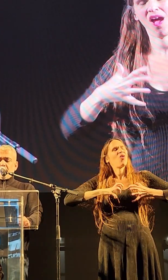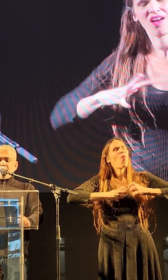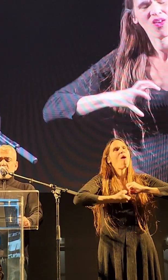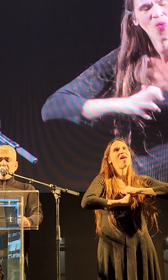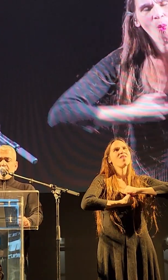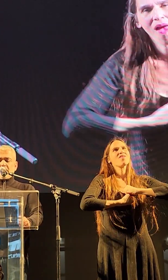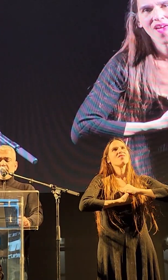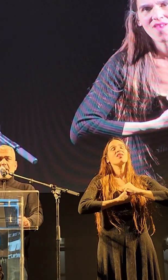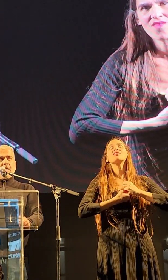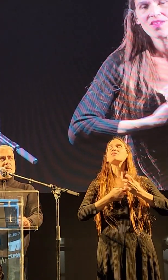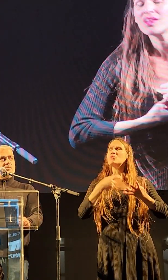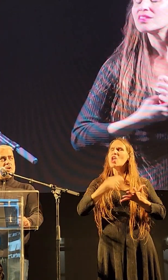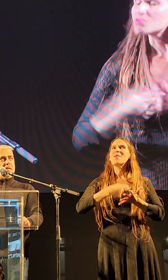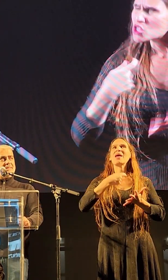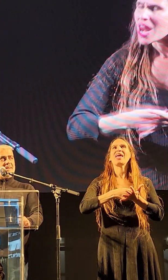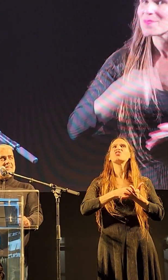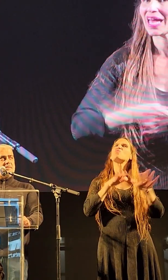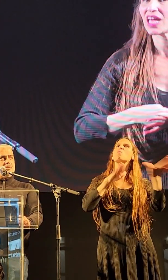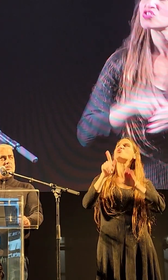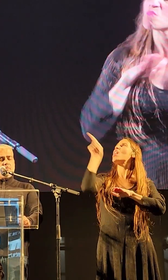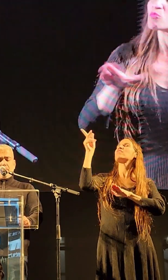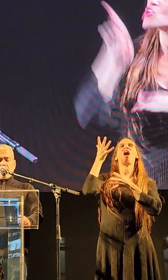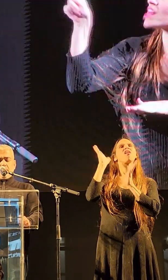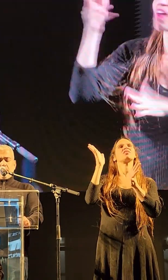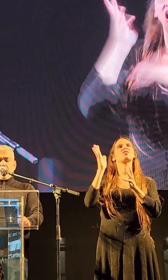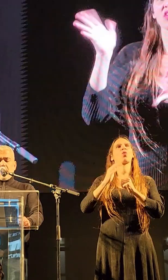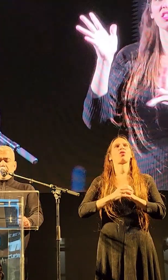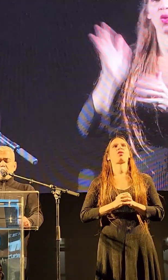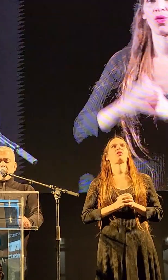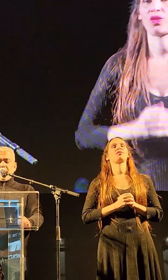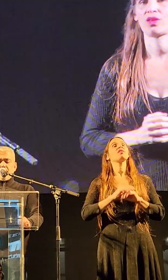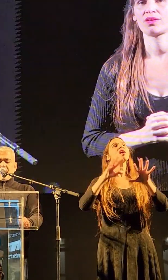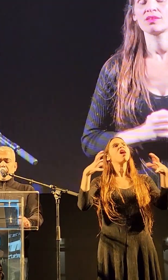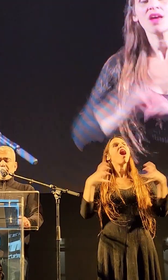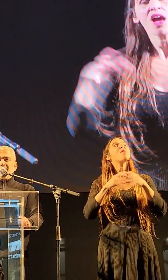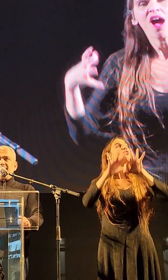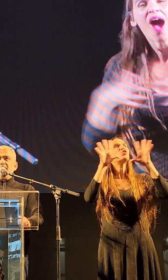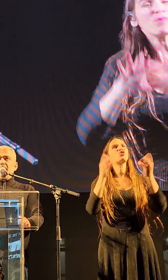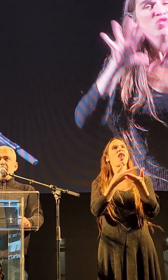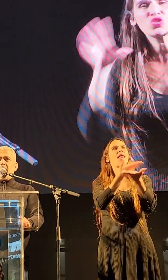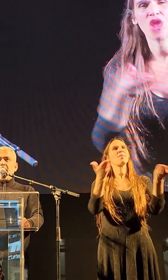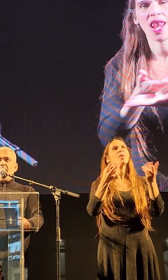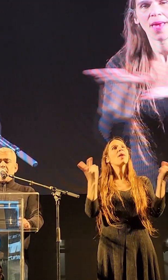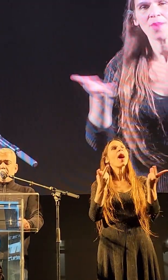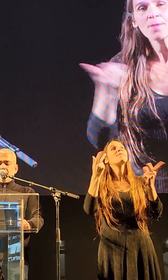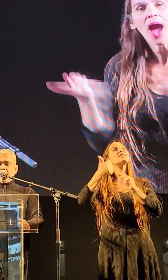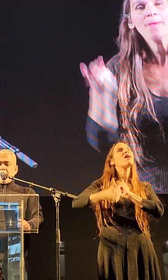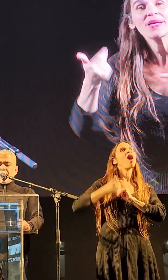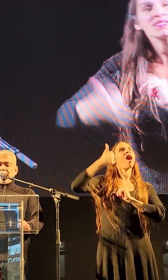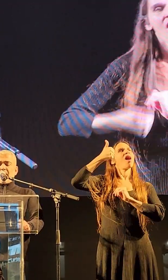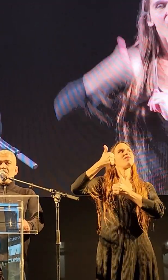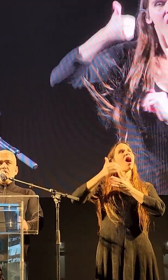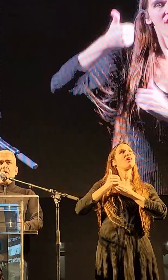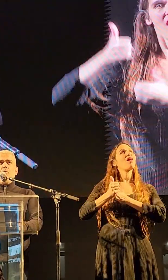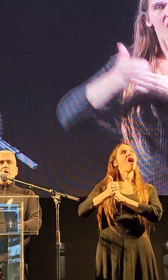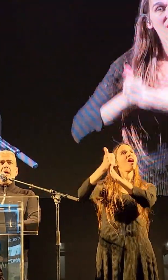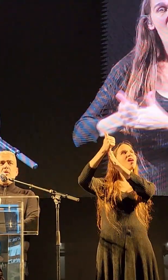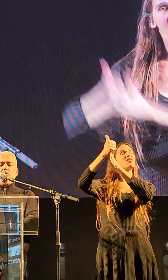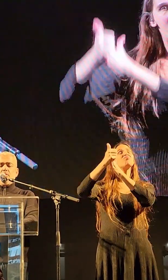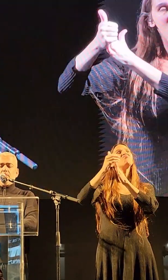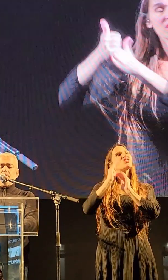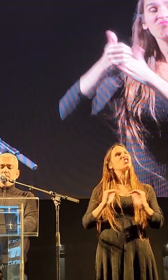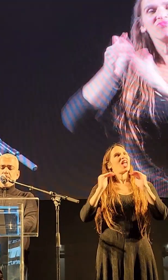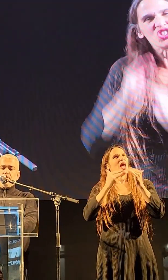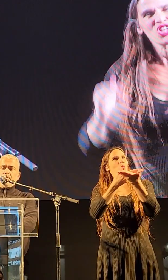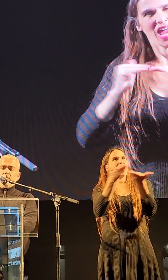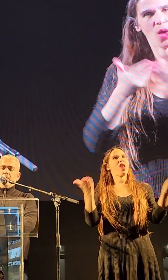כואב, משלם את מחיר ממשלת האסון. עם שלם מחפש הנהגה, הנהגה שראויה